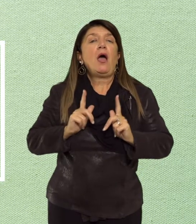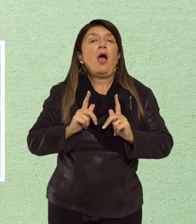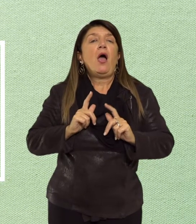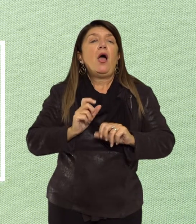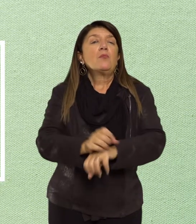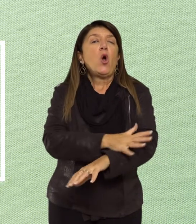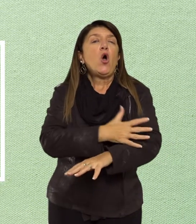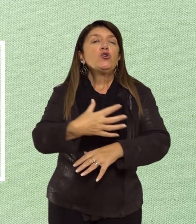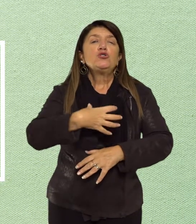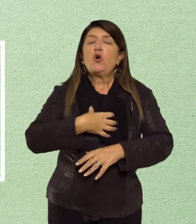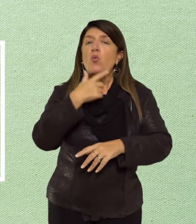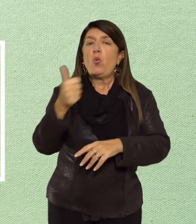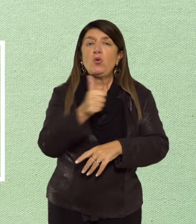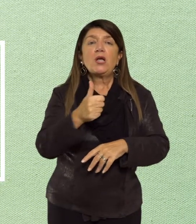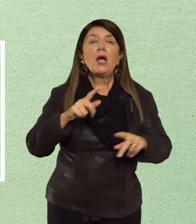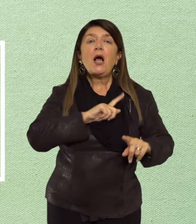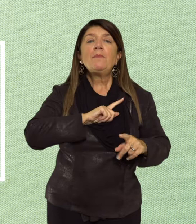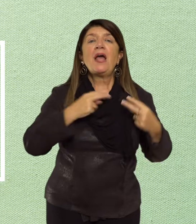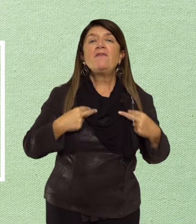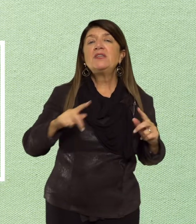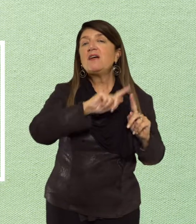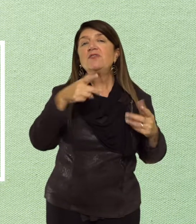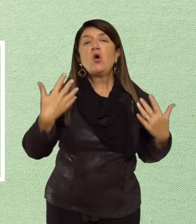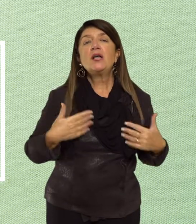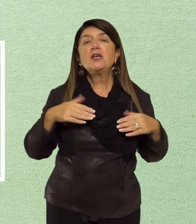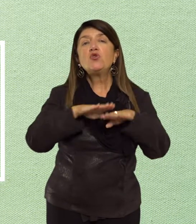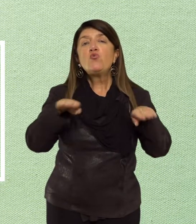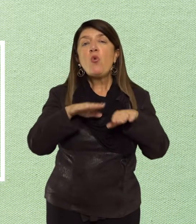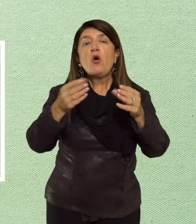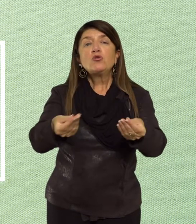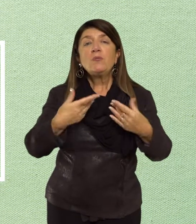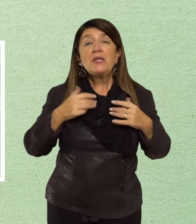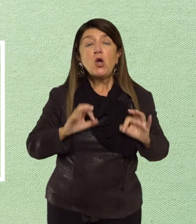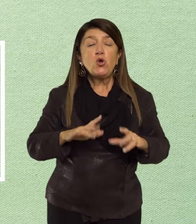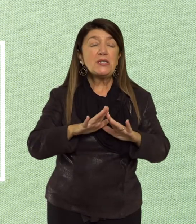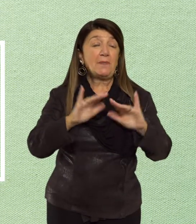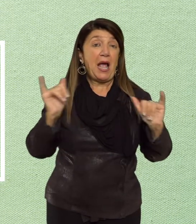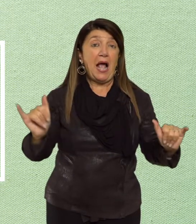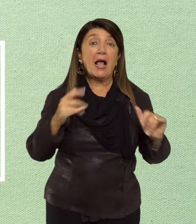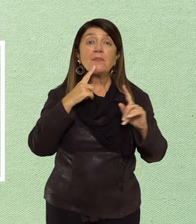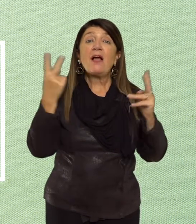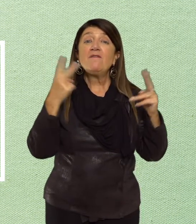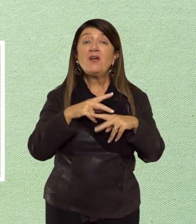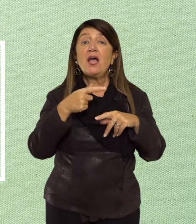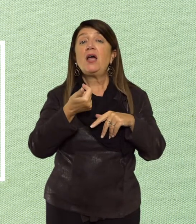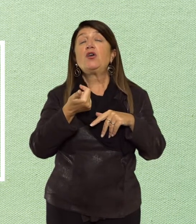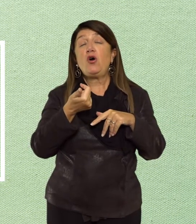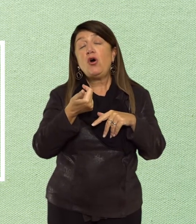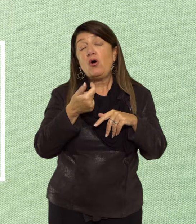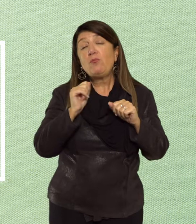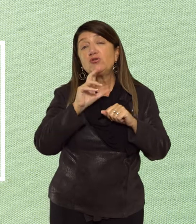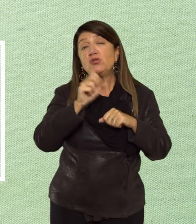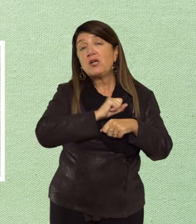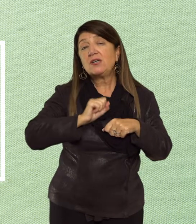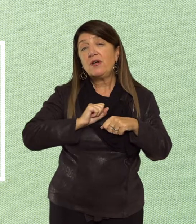come quelle che mi ha regalato il nuoto fino ad ora, però dall'altra parte c'è tantissimo lavoro dietro. Io mi alleno tutti i giorni,